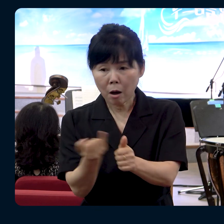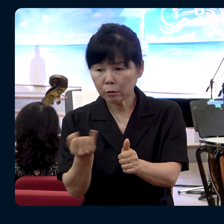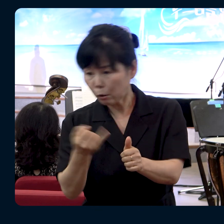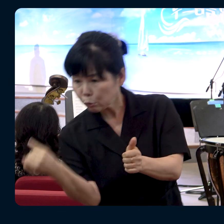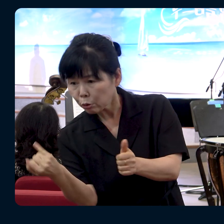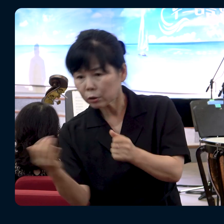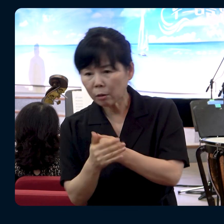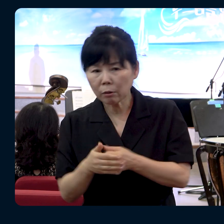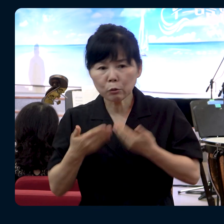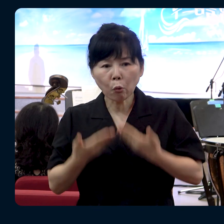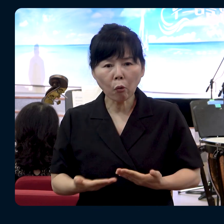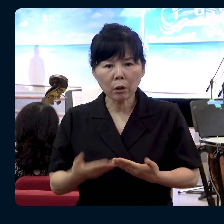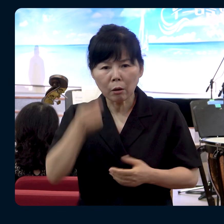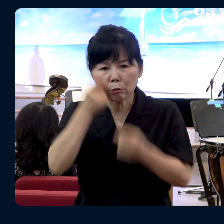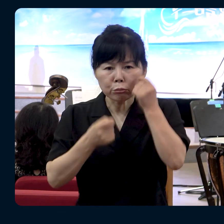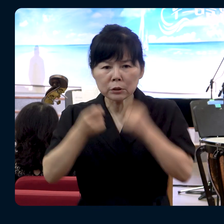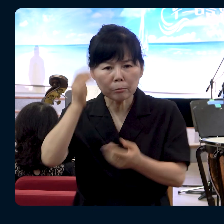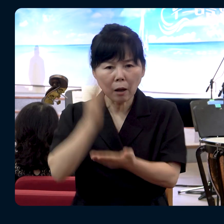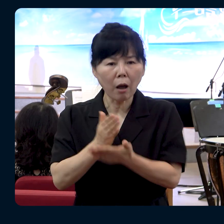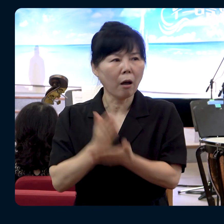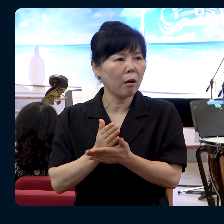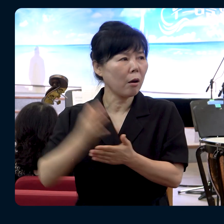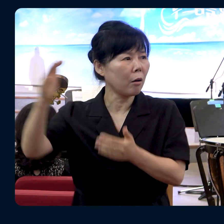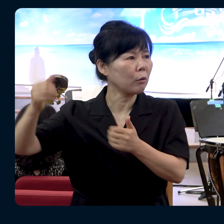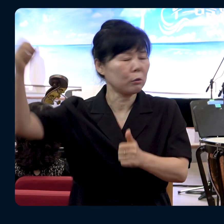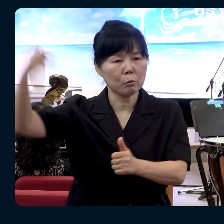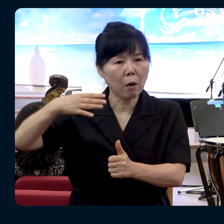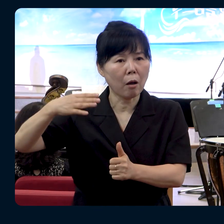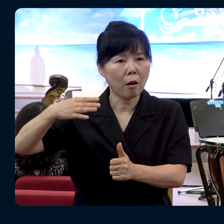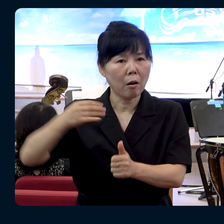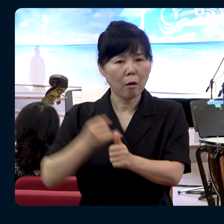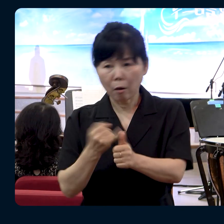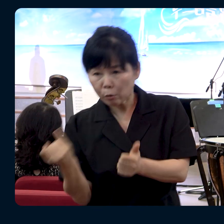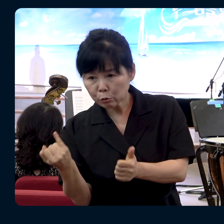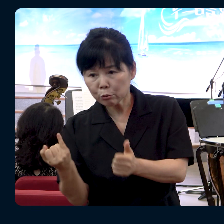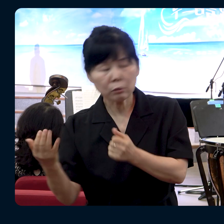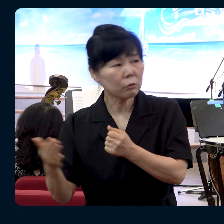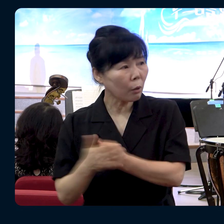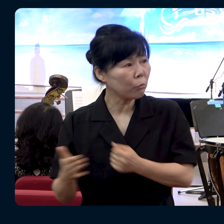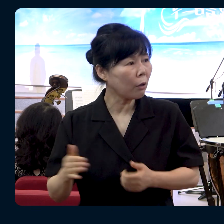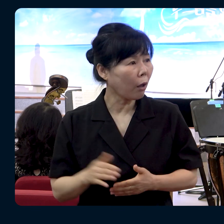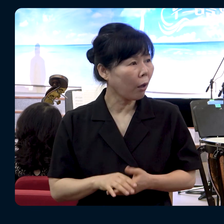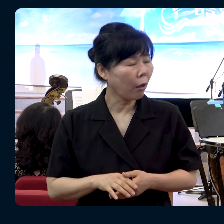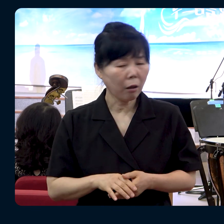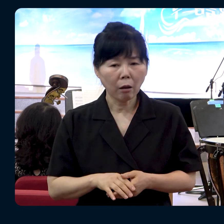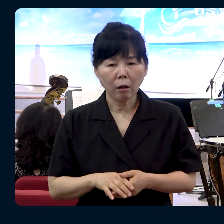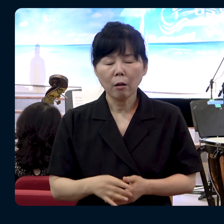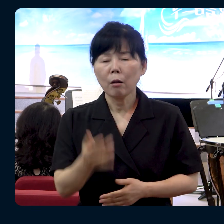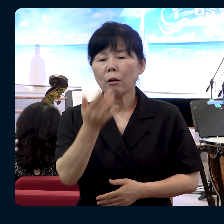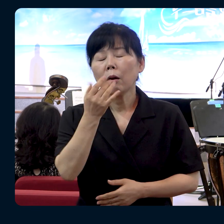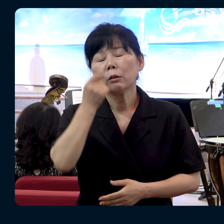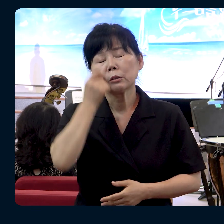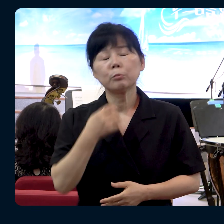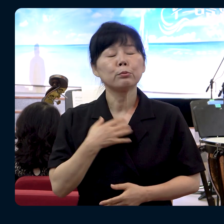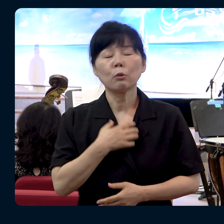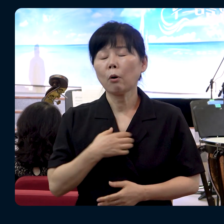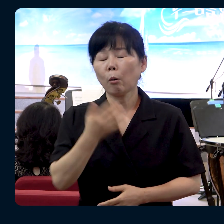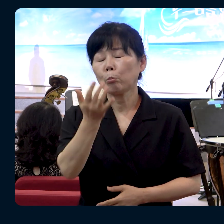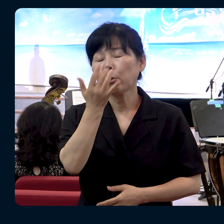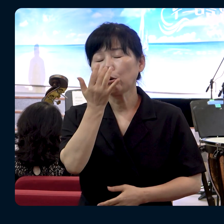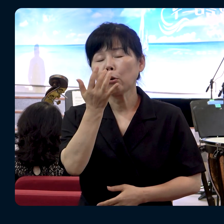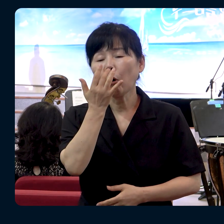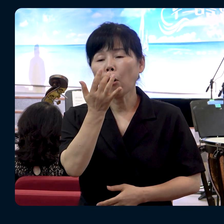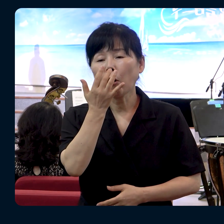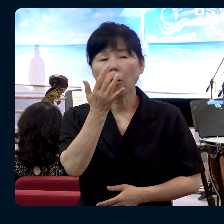있으라, 울지 말라라고 말씀하십니다. 그러면서 부인이 죽은 이 상황이 너는 별로 슬프지 않다라는 것을 이스라엘